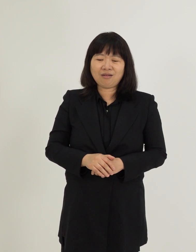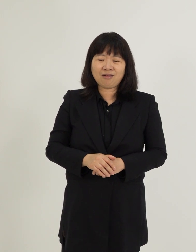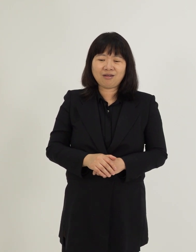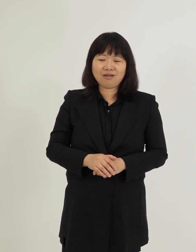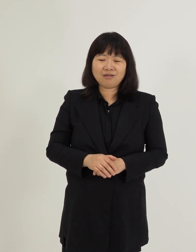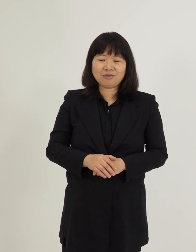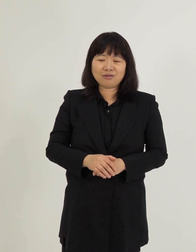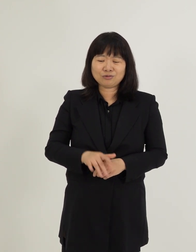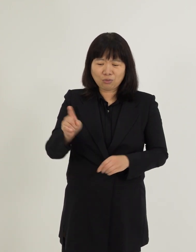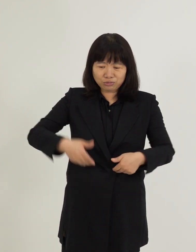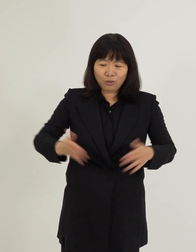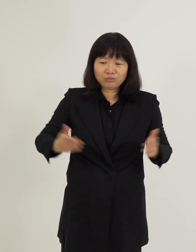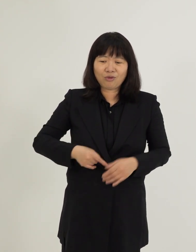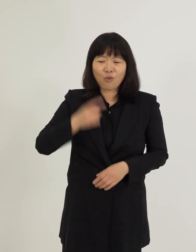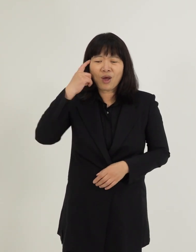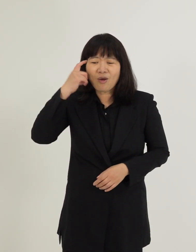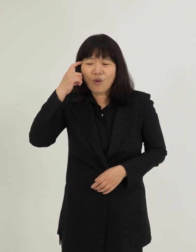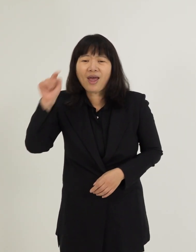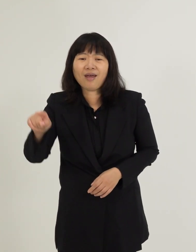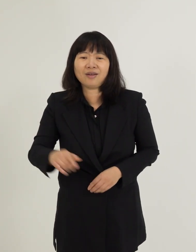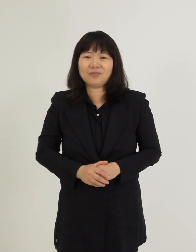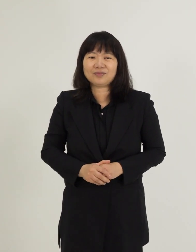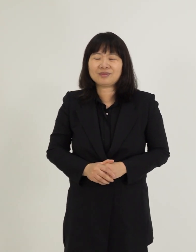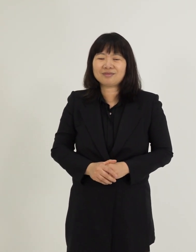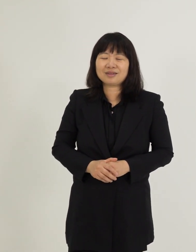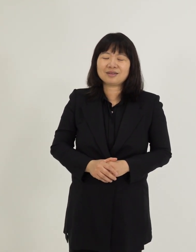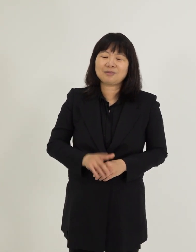여러분, 진짜 사랑하면